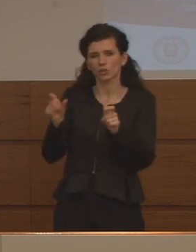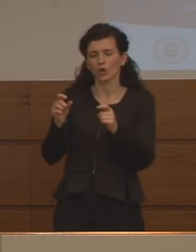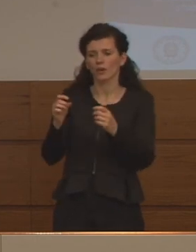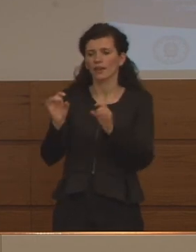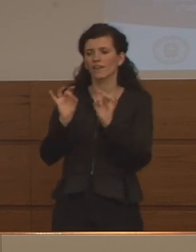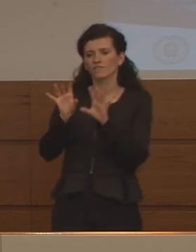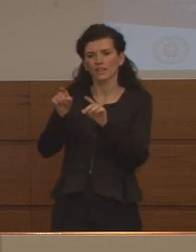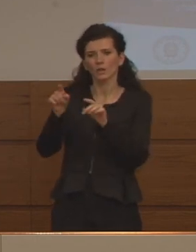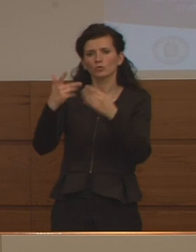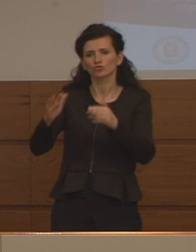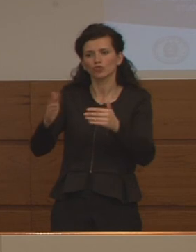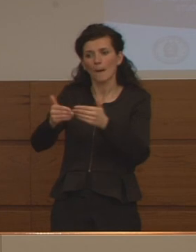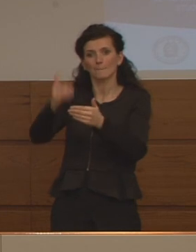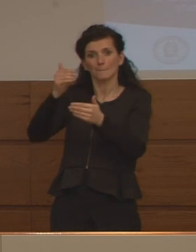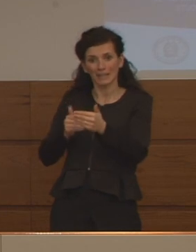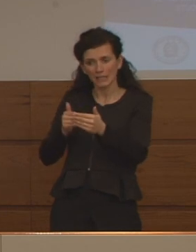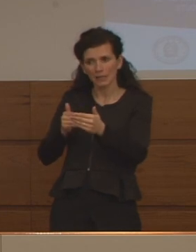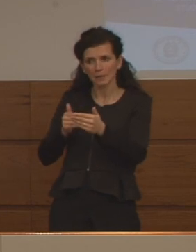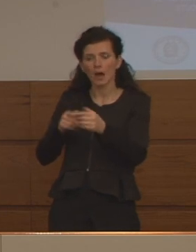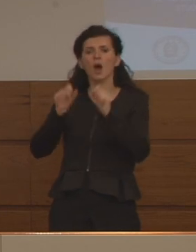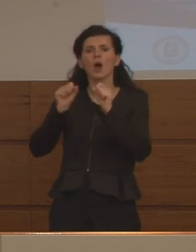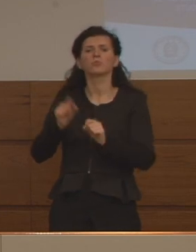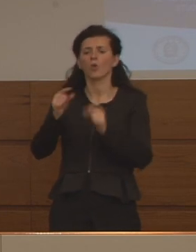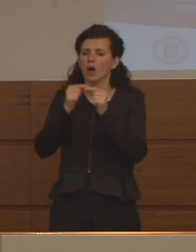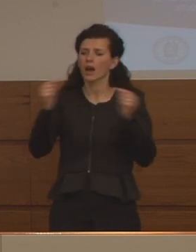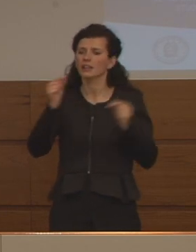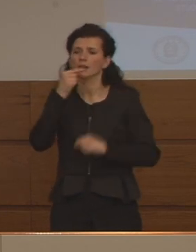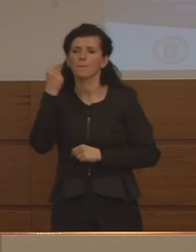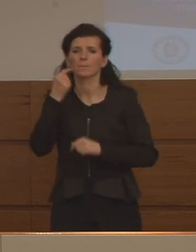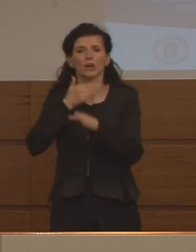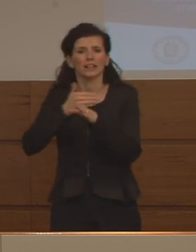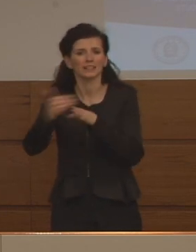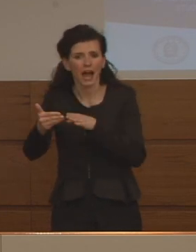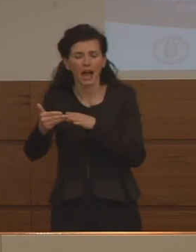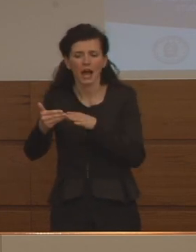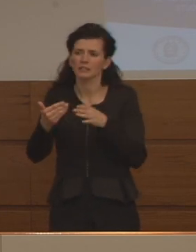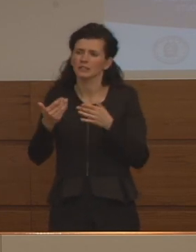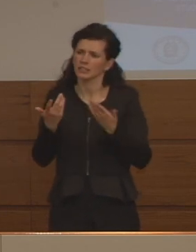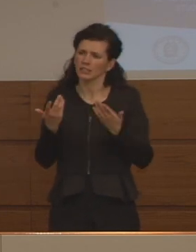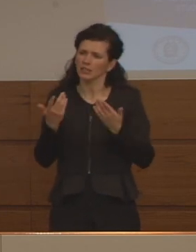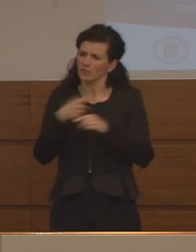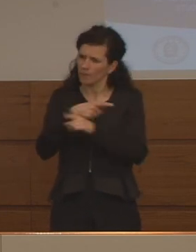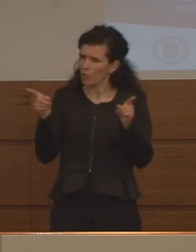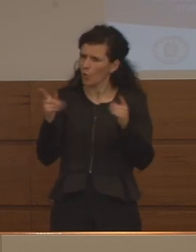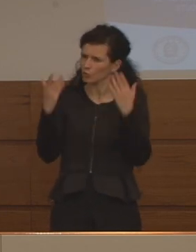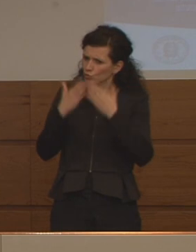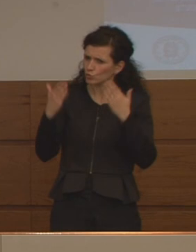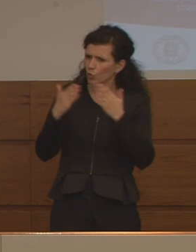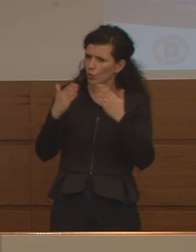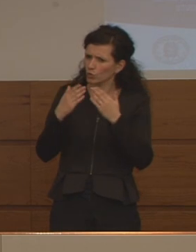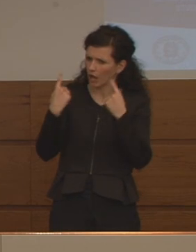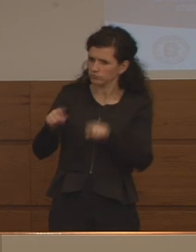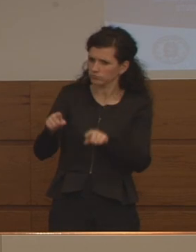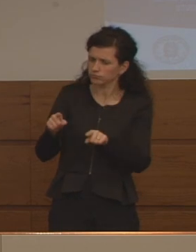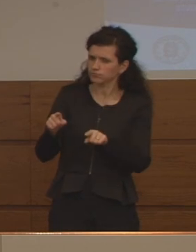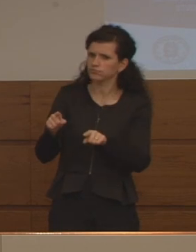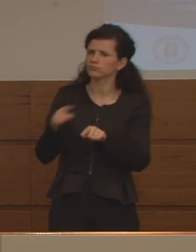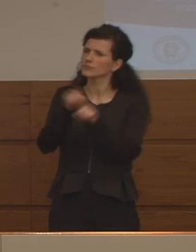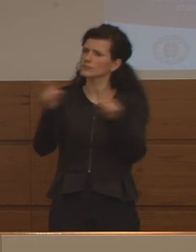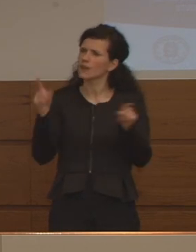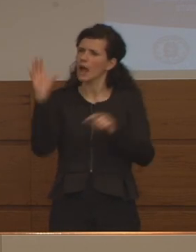che quindi magari hanno effettuato un tappo un tampone tardivamente cioè voi questo tipo state studiando questo aspetto per capire